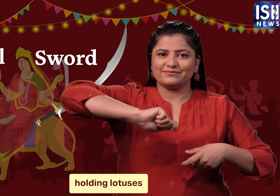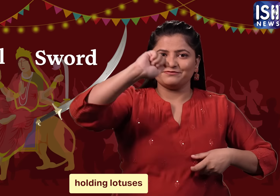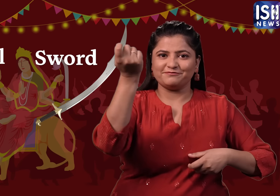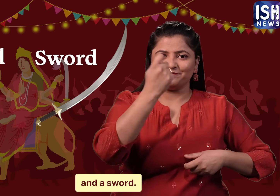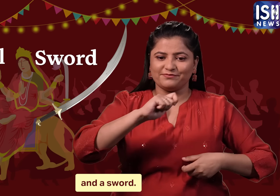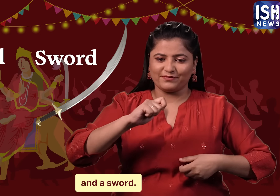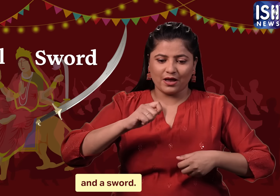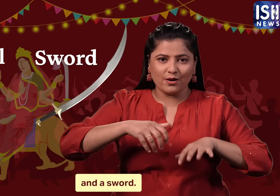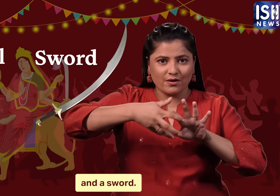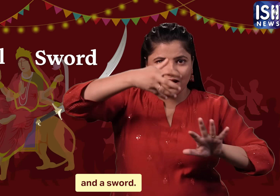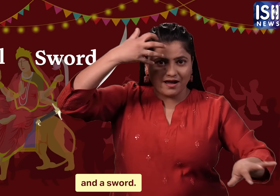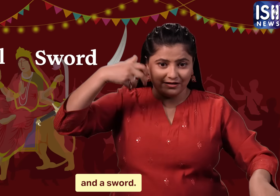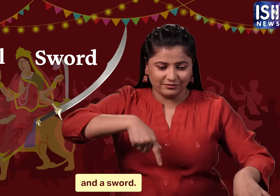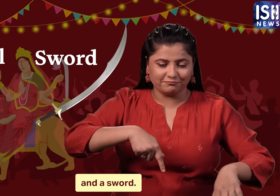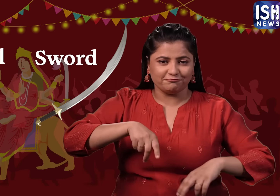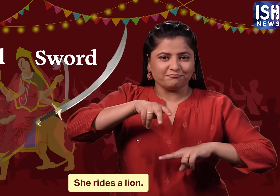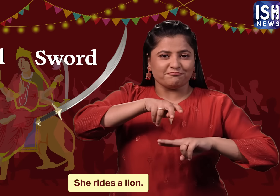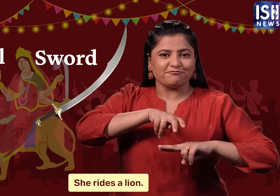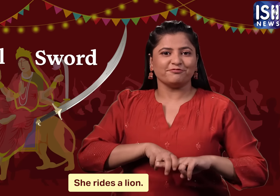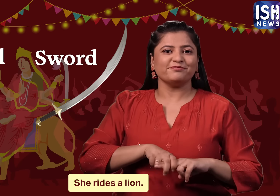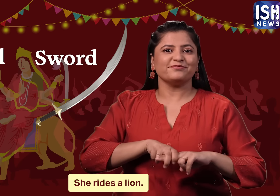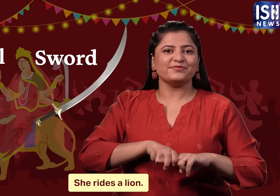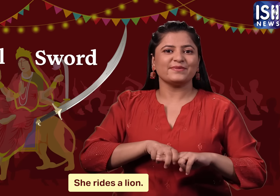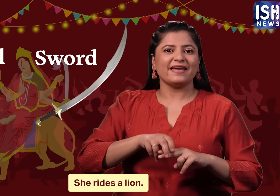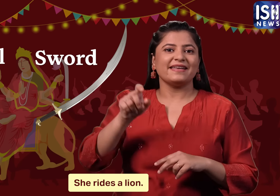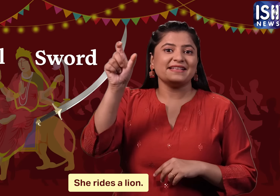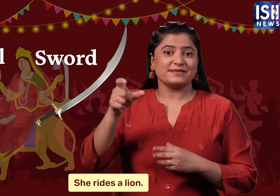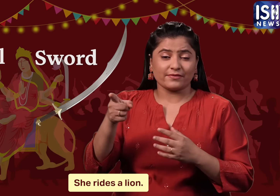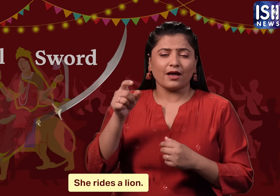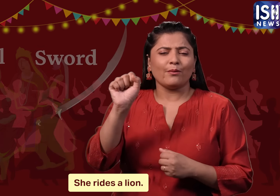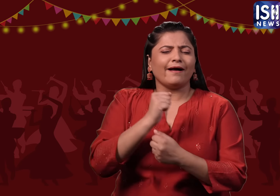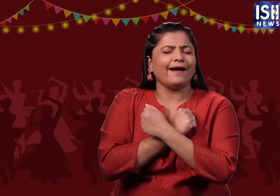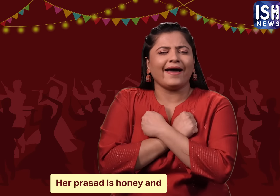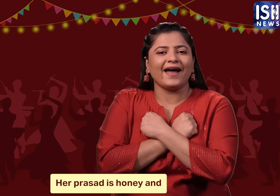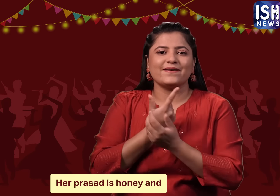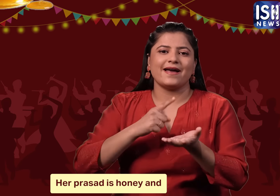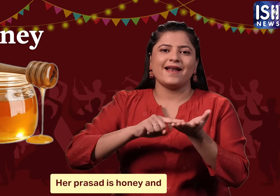में कमल और तलवार है। वह शेर की सवारी करती है। उनका प्रसाद